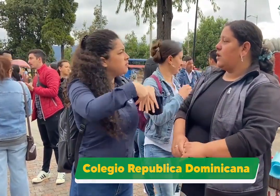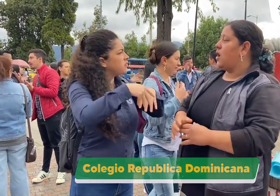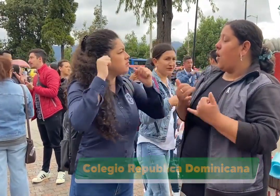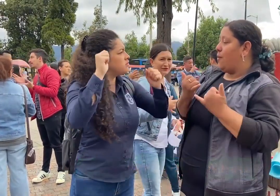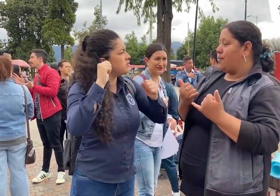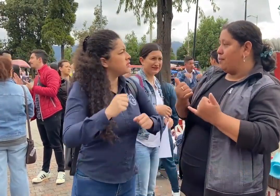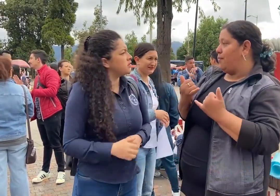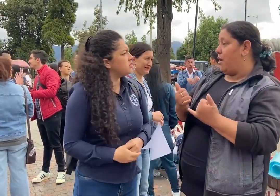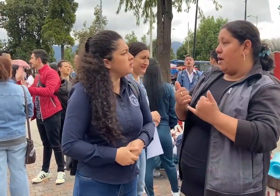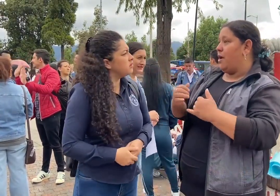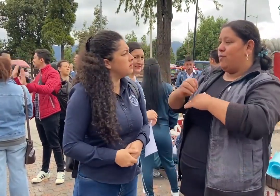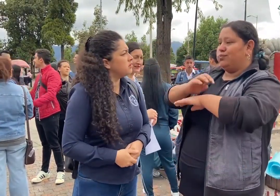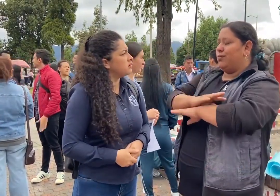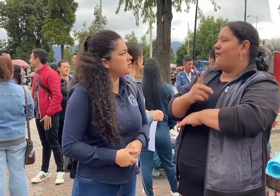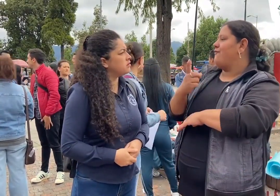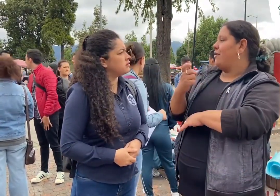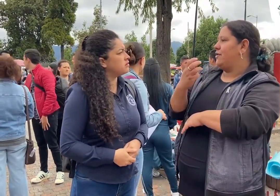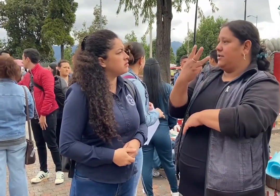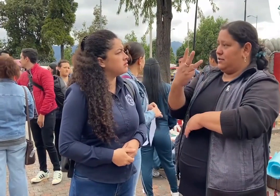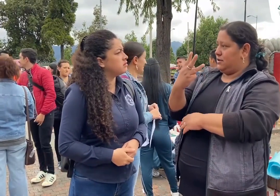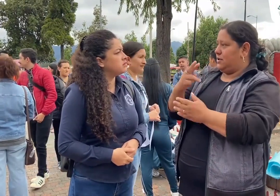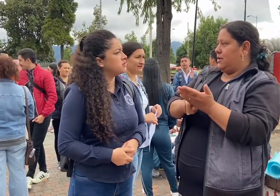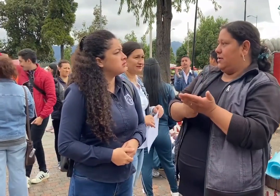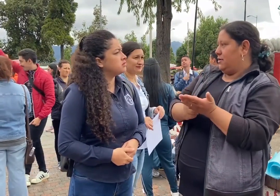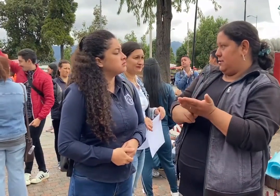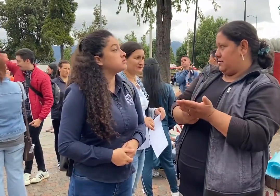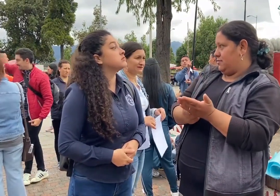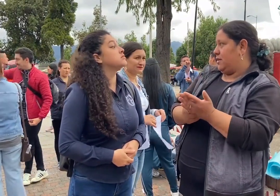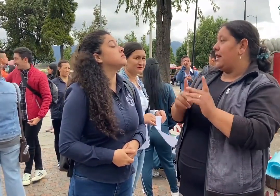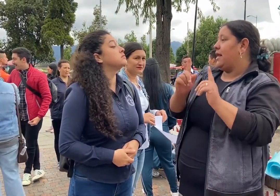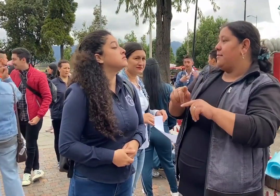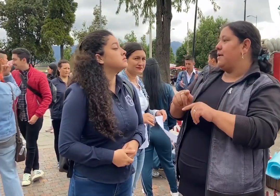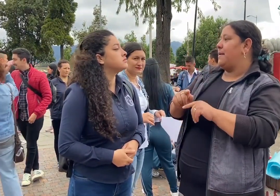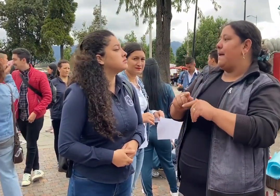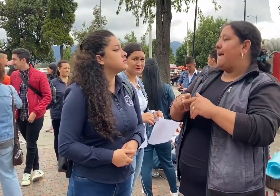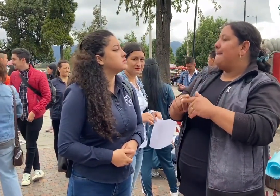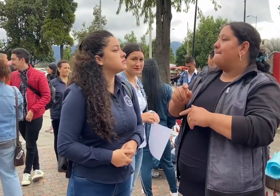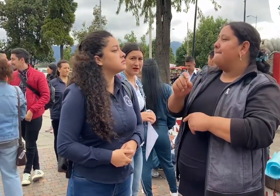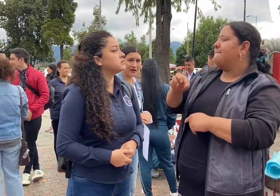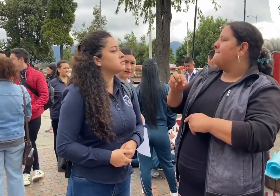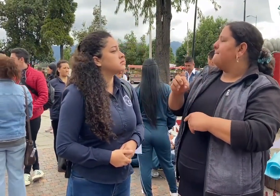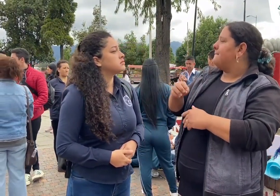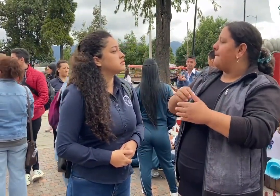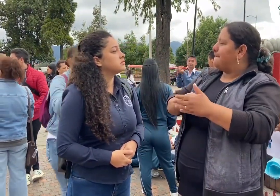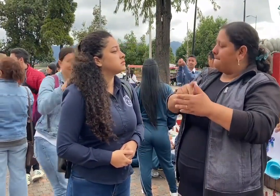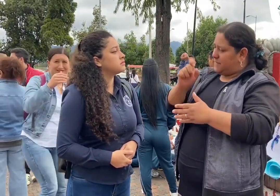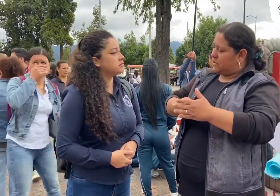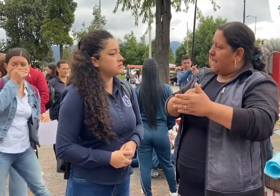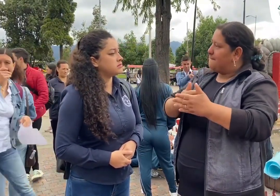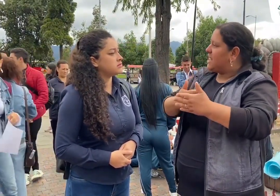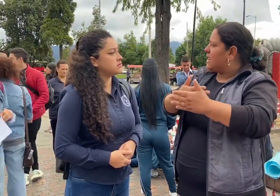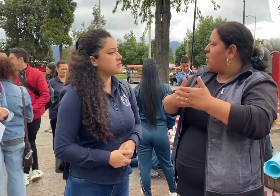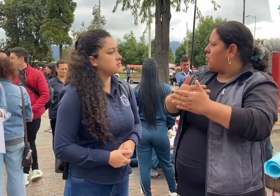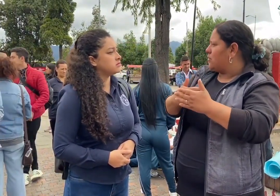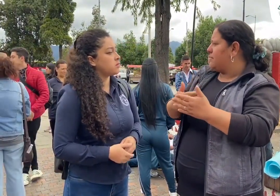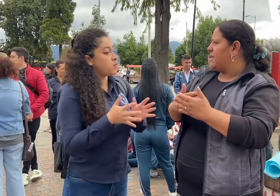Cuéntanos, ¿cuál es la situación? Lo que pasa es que en la institución hacen falta tres intérpretes y también